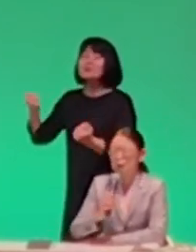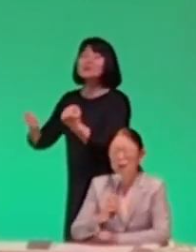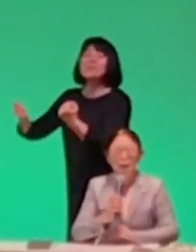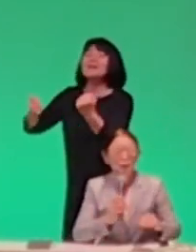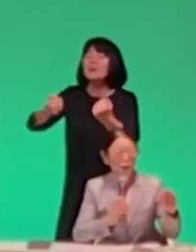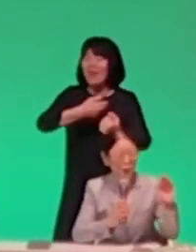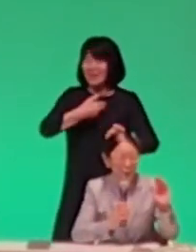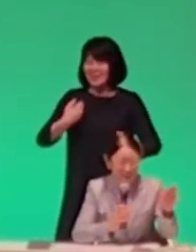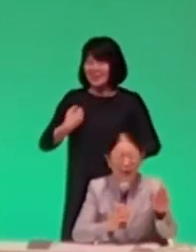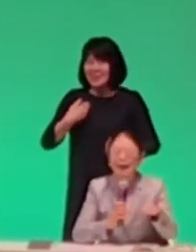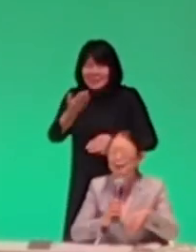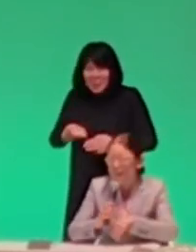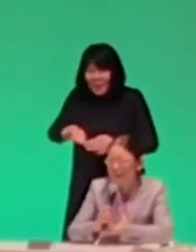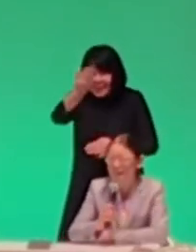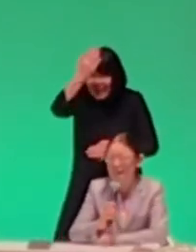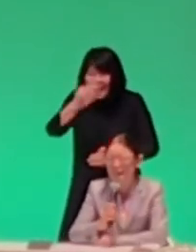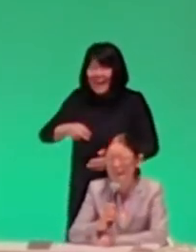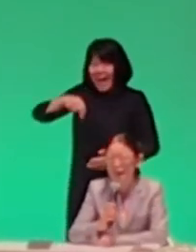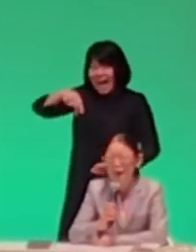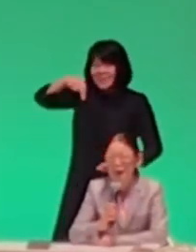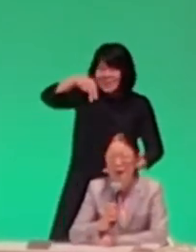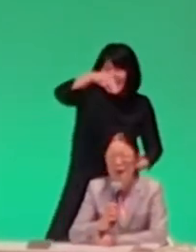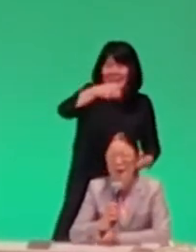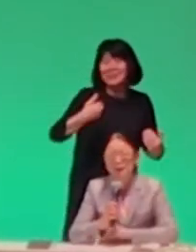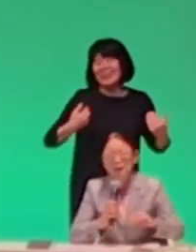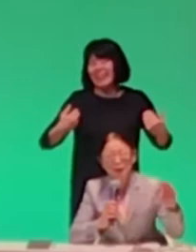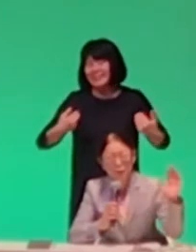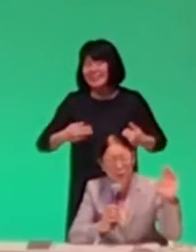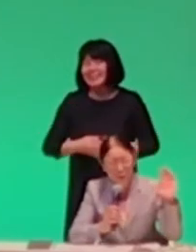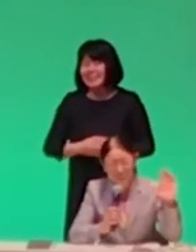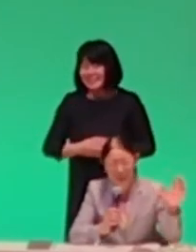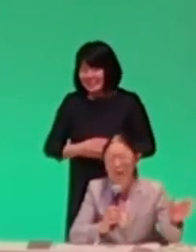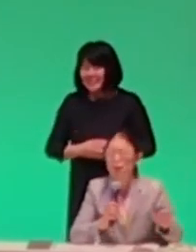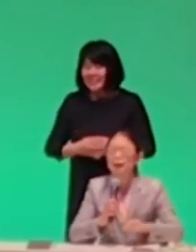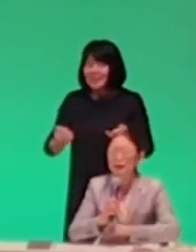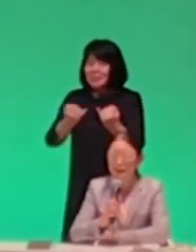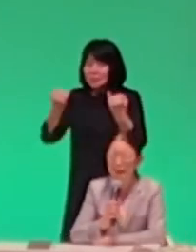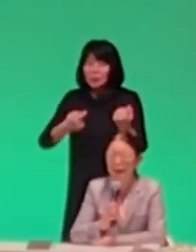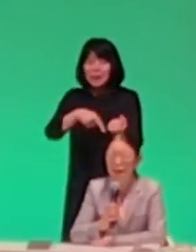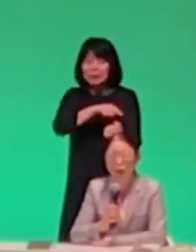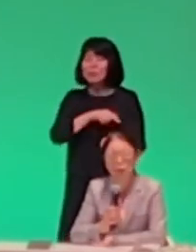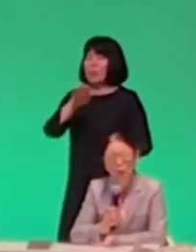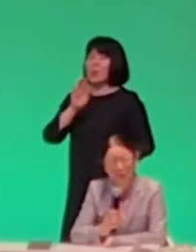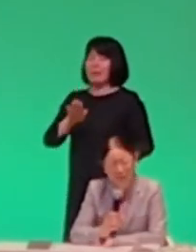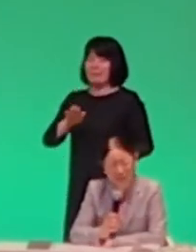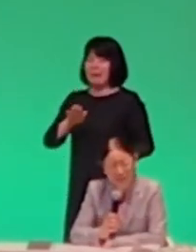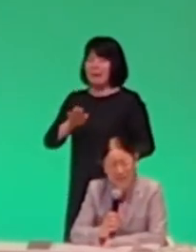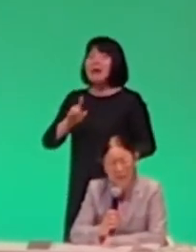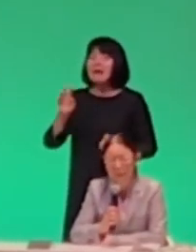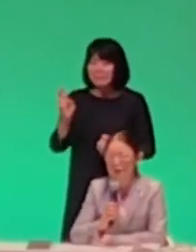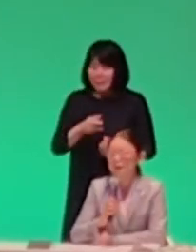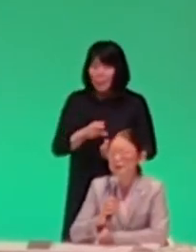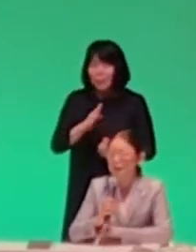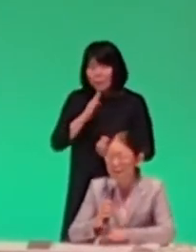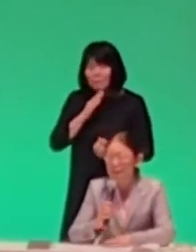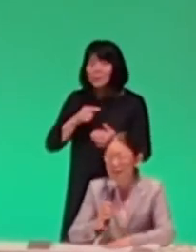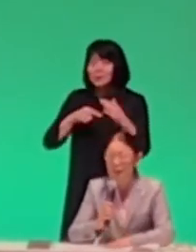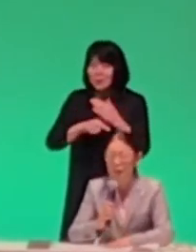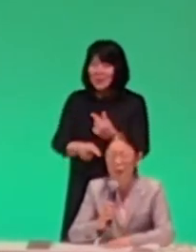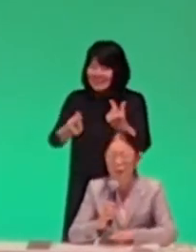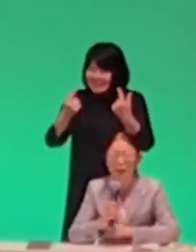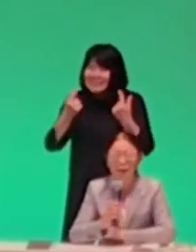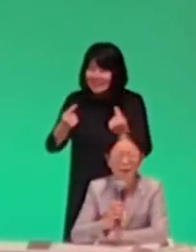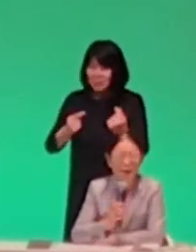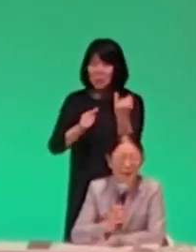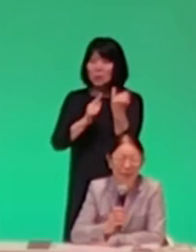来られる、そっから歩いてです。で、女性も能力あると分かった、でも本当の意味でちゃんと、じ